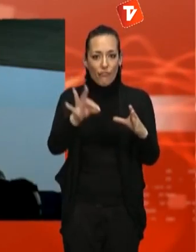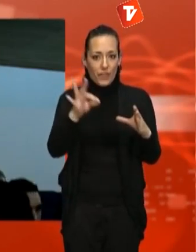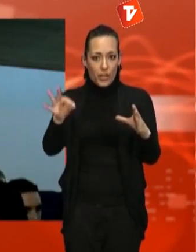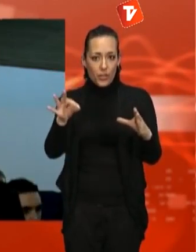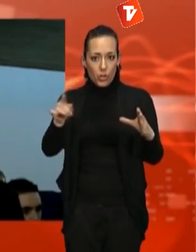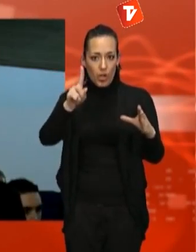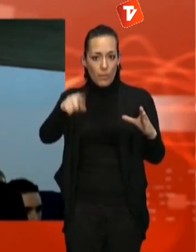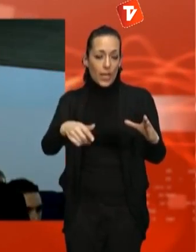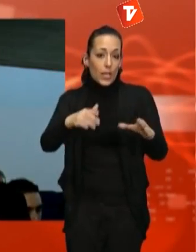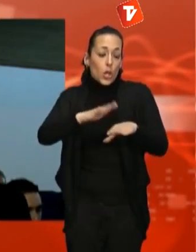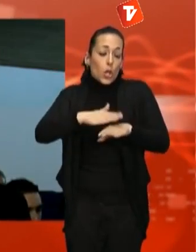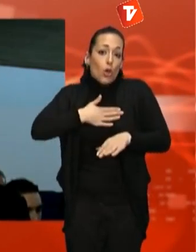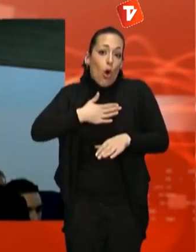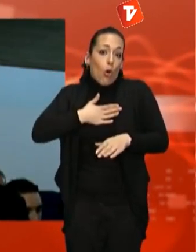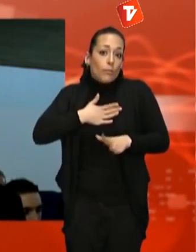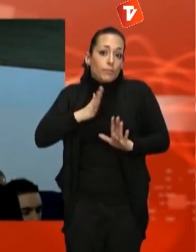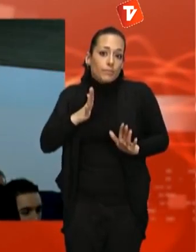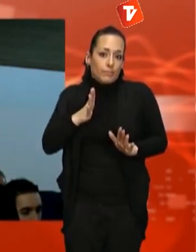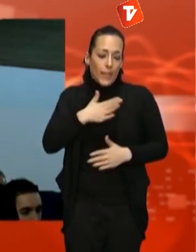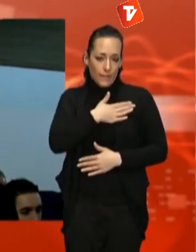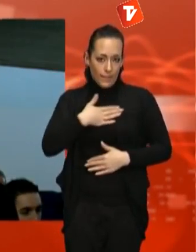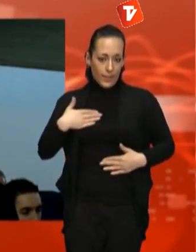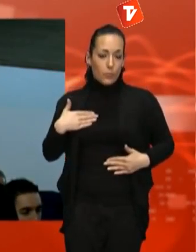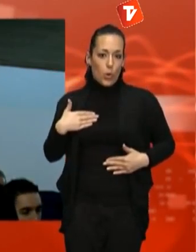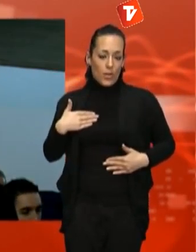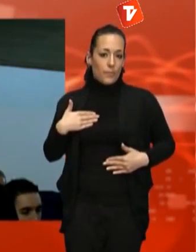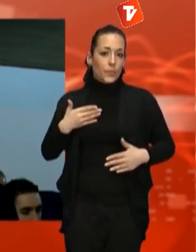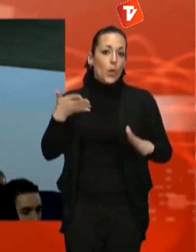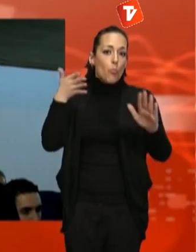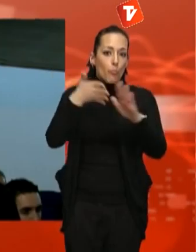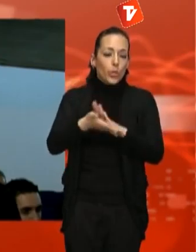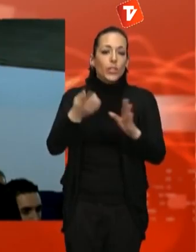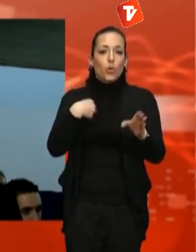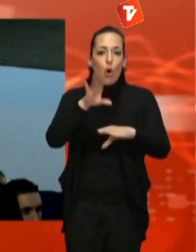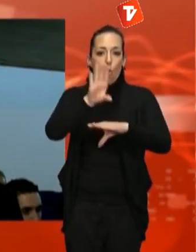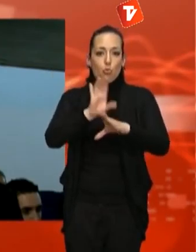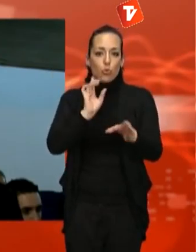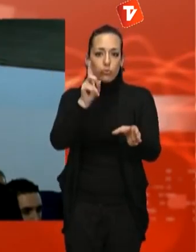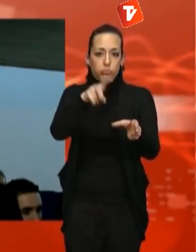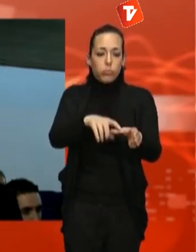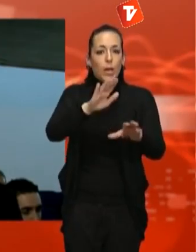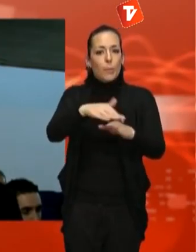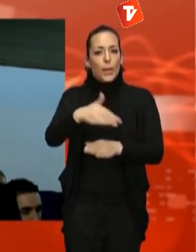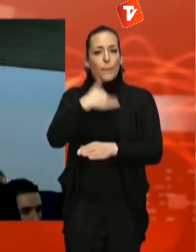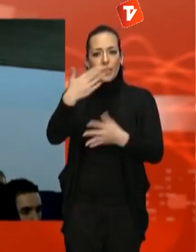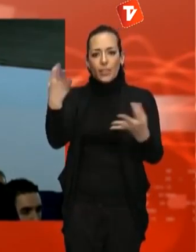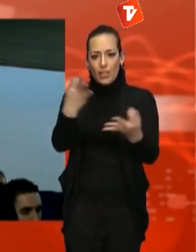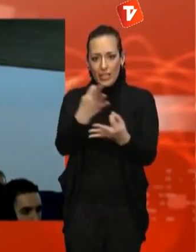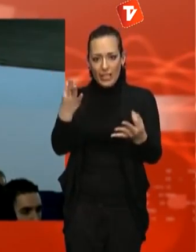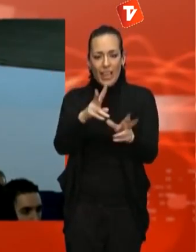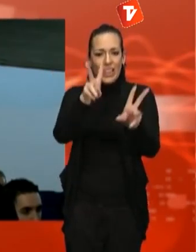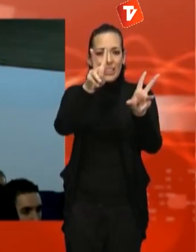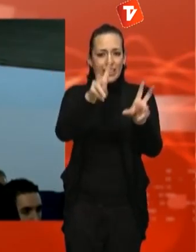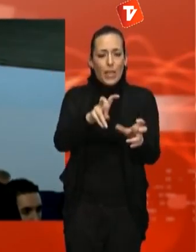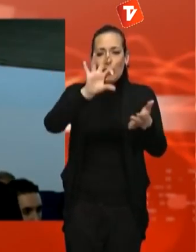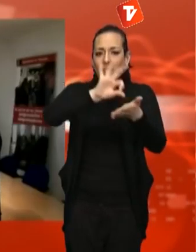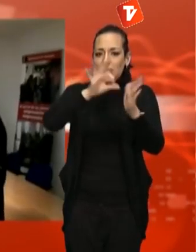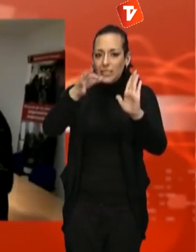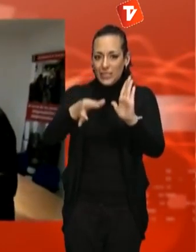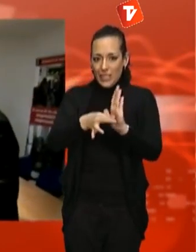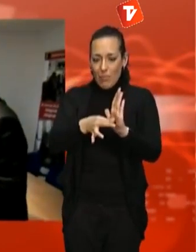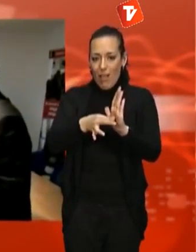Yo es mi proposición. Y por eso estoy en estos cursos para tener un amplio conocimiento de cómo va todo el sistema.